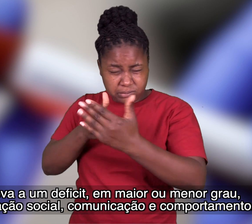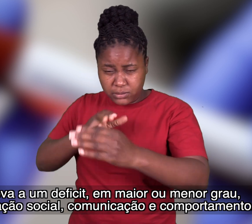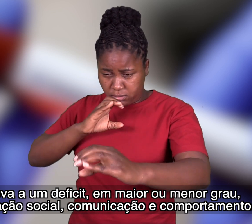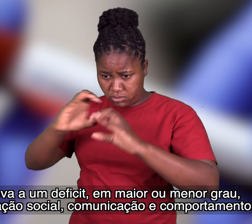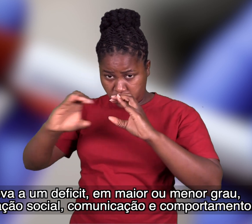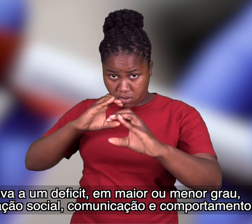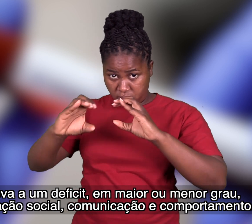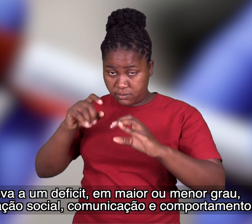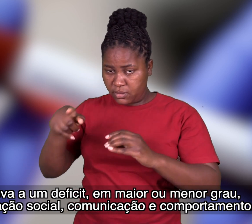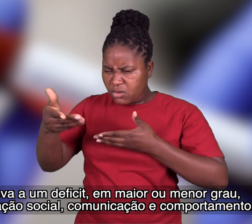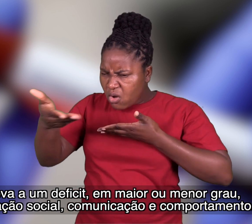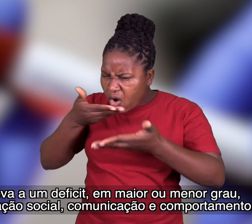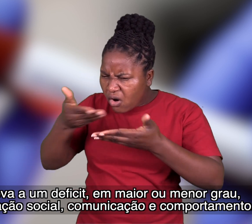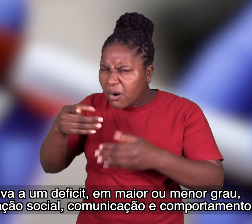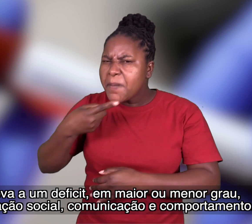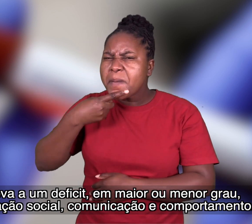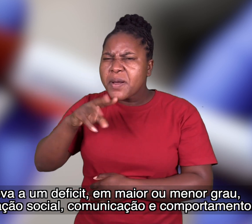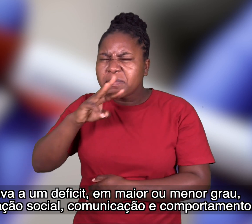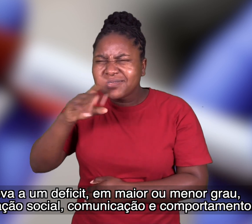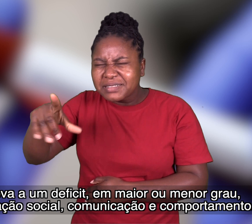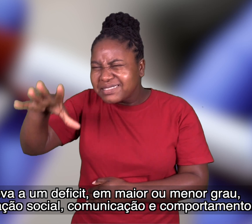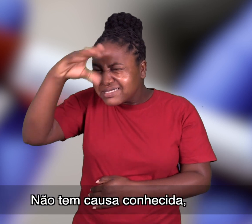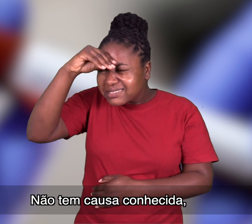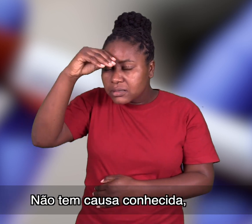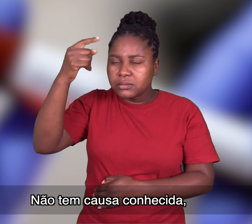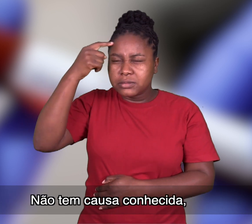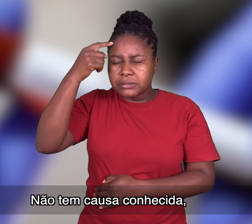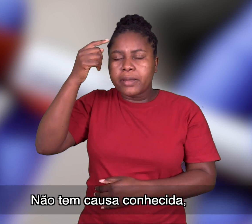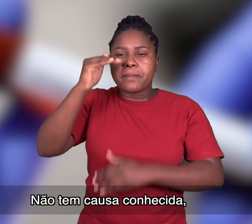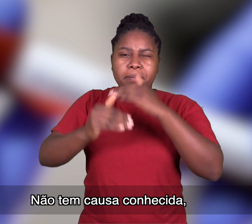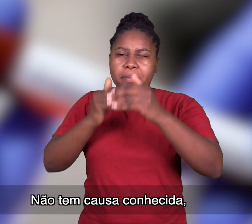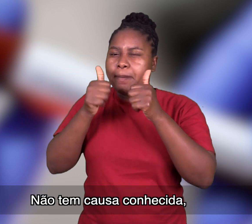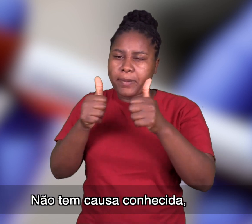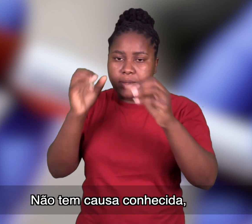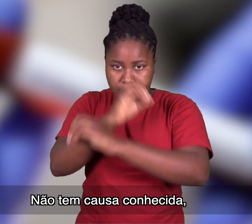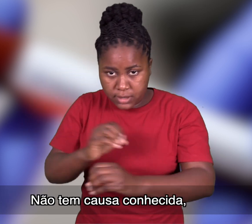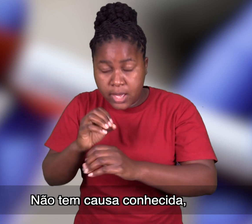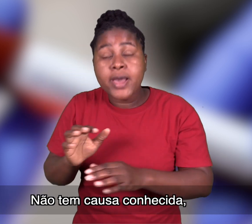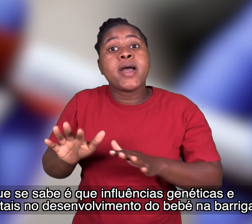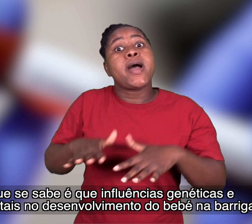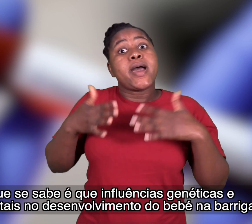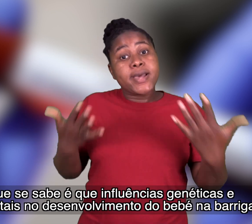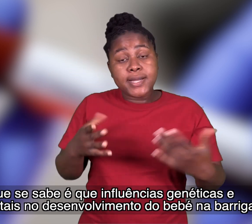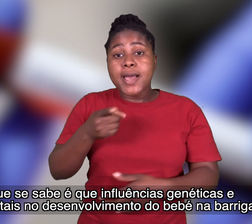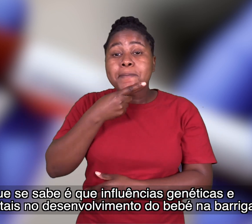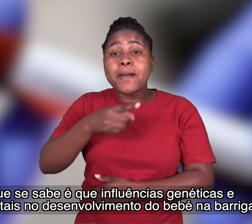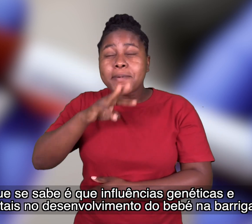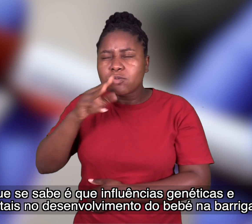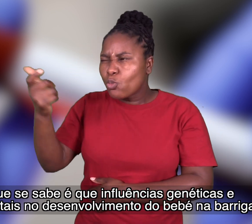social, comunicação e comportamento. Não tem causa conhecida. O que se sabe é que as influências